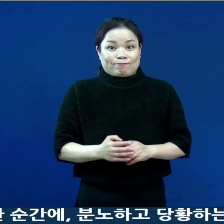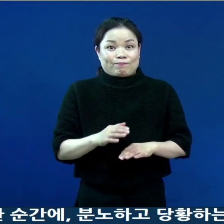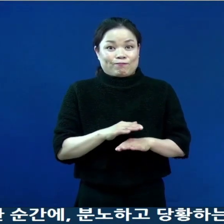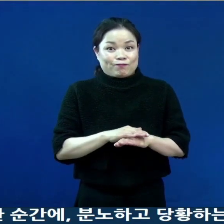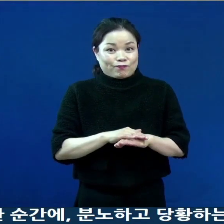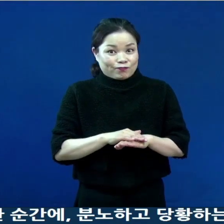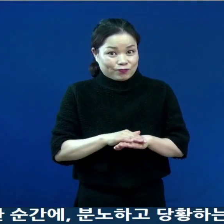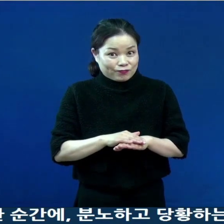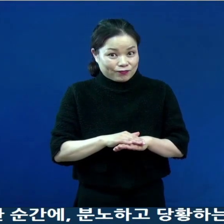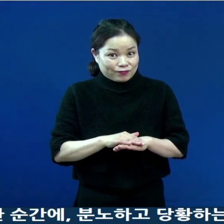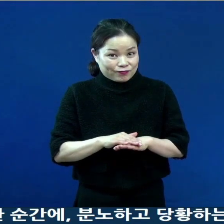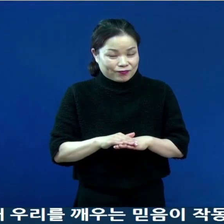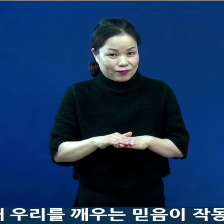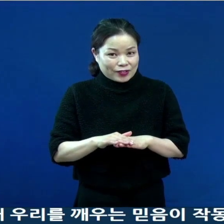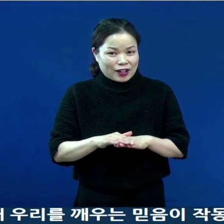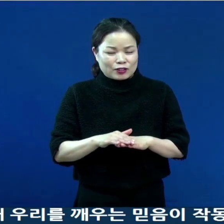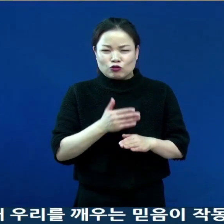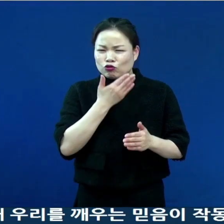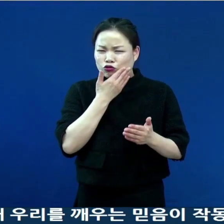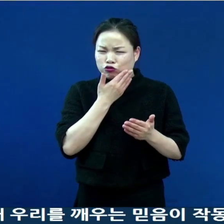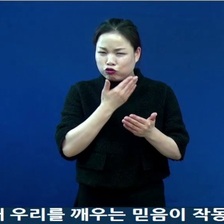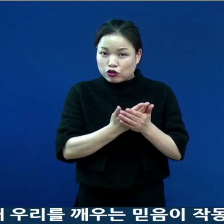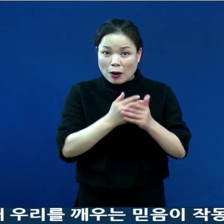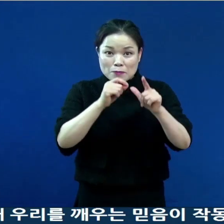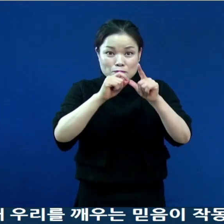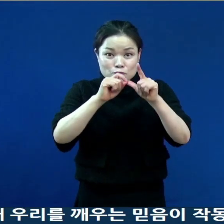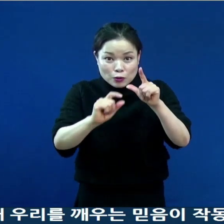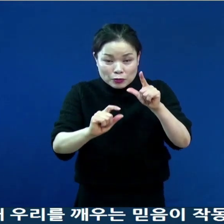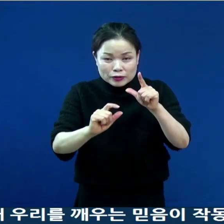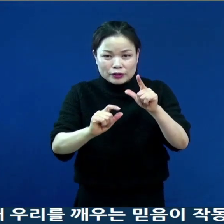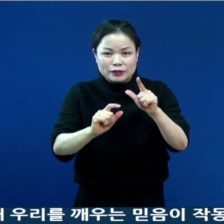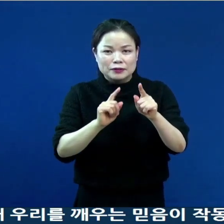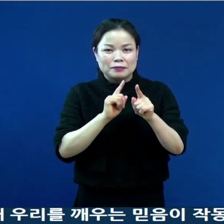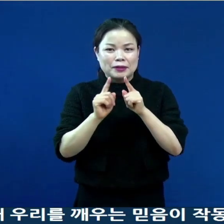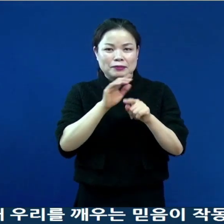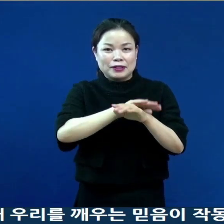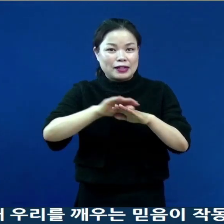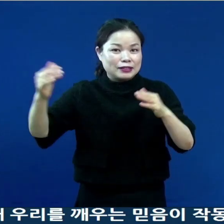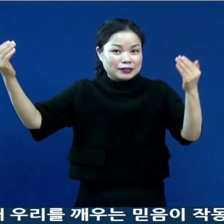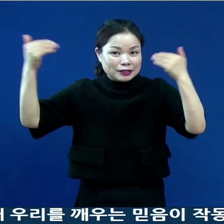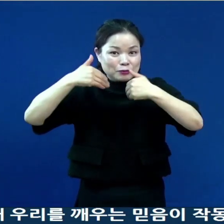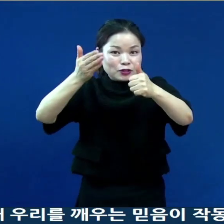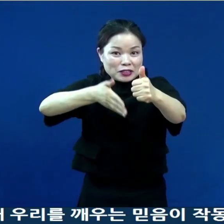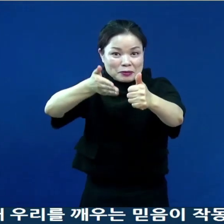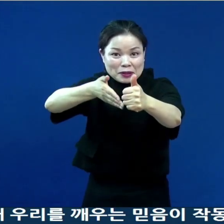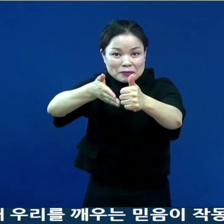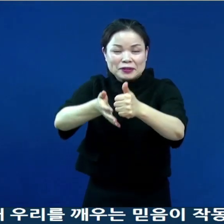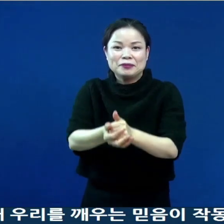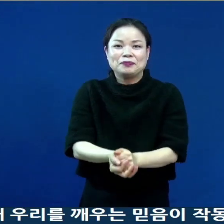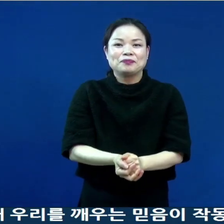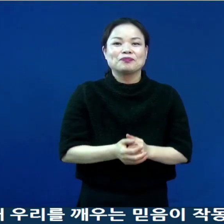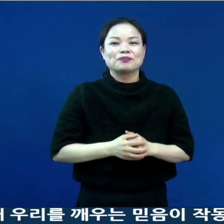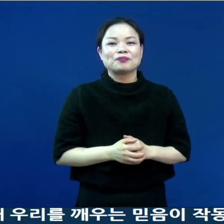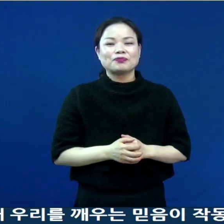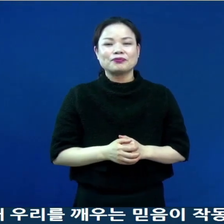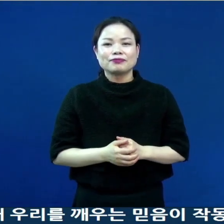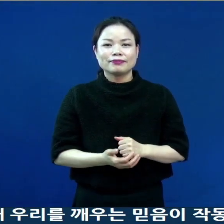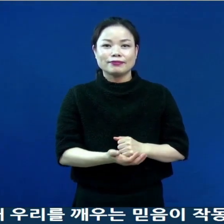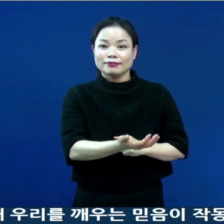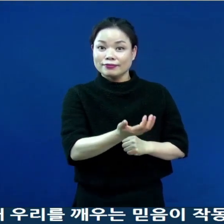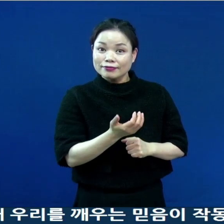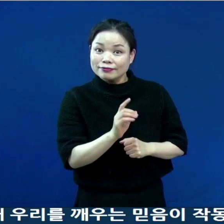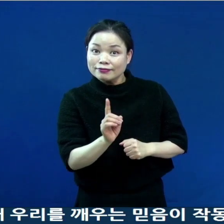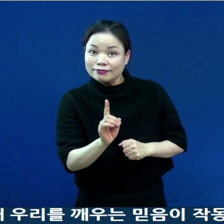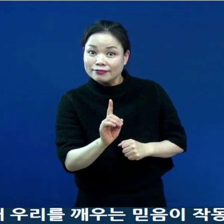이 부분이 갈수록 중요해집니다. 같이 한번 말씀으로 계속 들어갔으면 좋겠습니다. 자, 이제 앞에